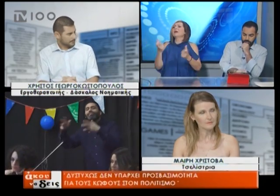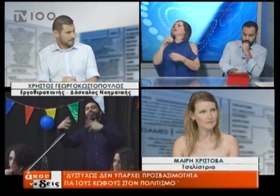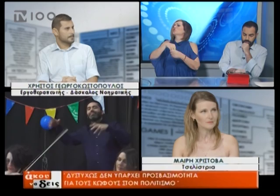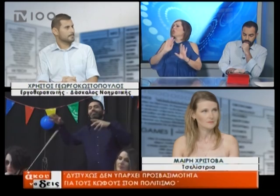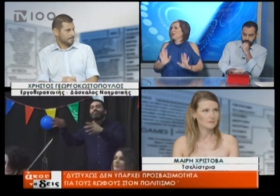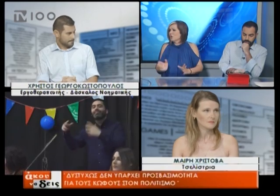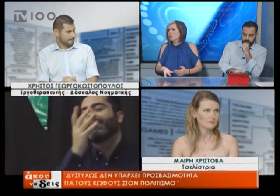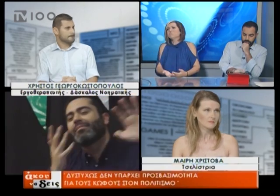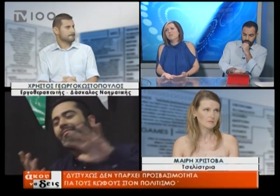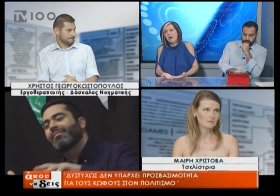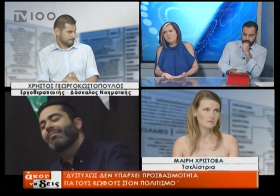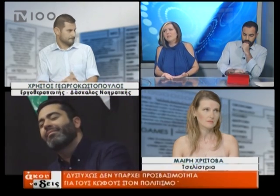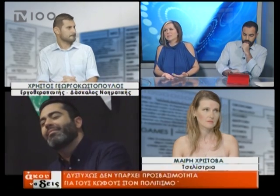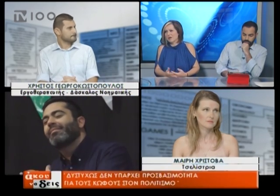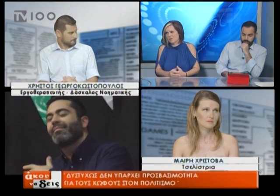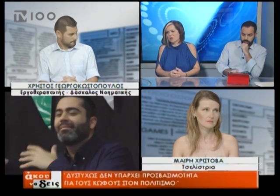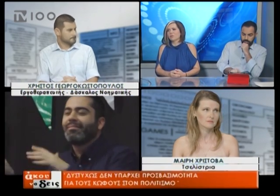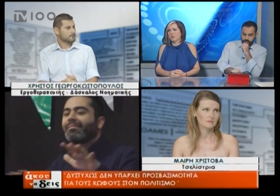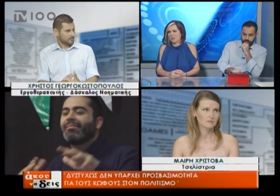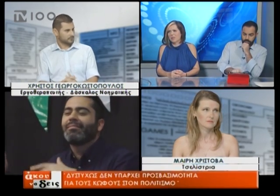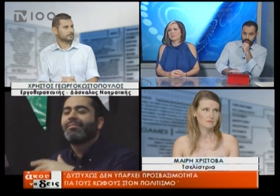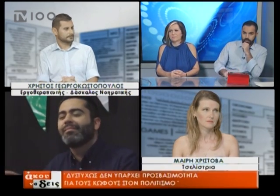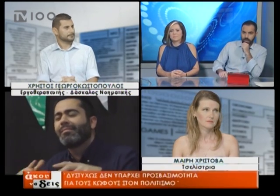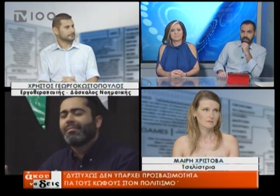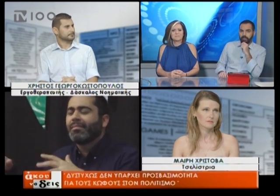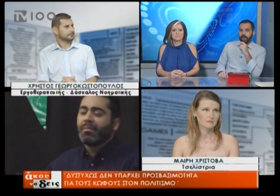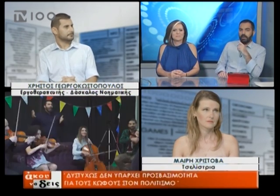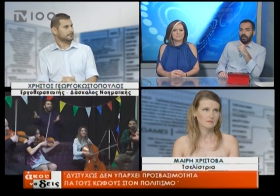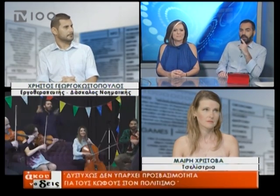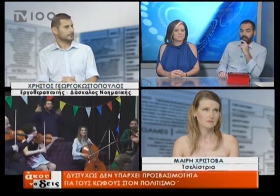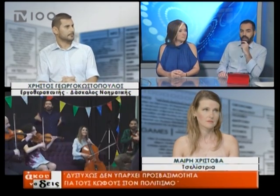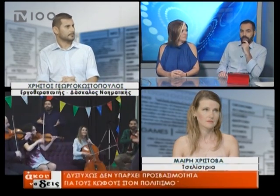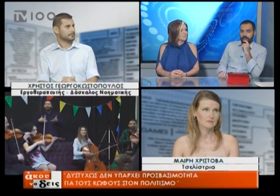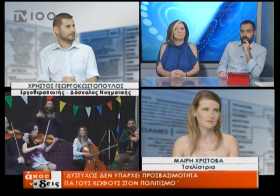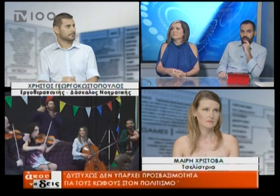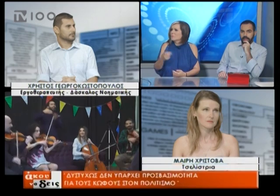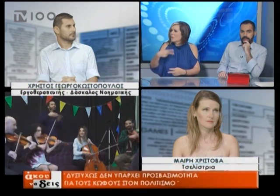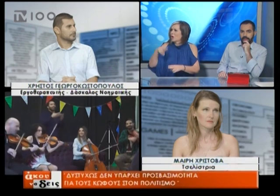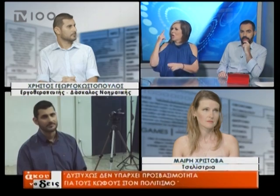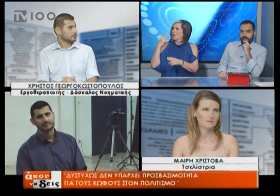δεν πήγανε σχολείο. Και αυτοί δεν ξέρουν νοηματική. Μάλιστα. Πάρα πολύ σημαντικό